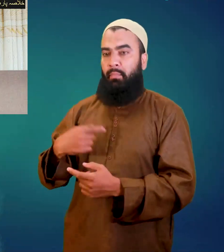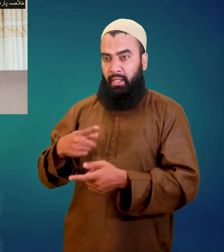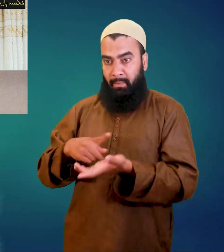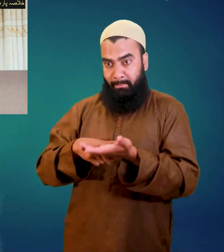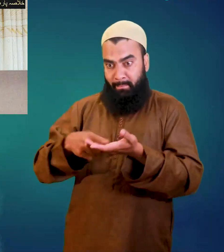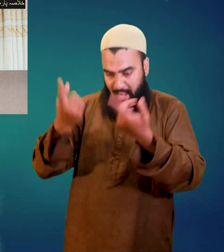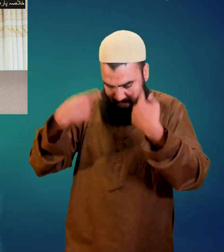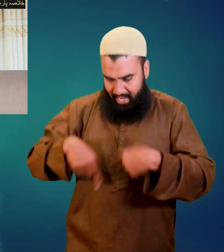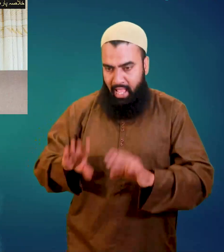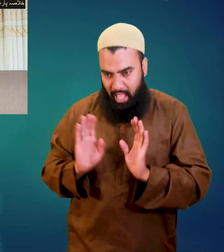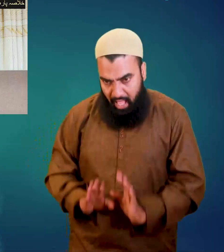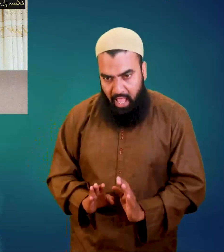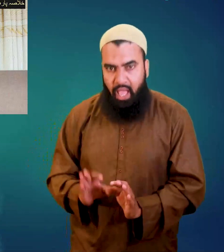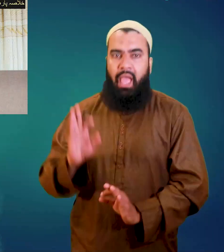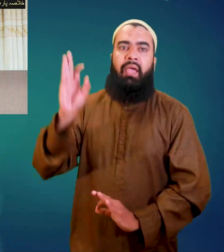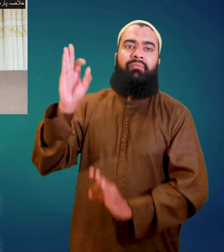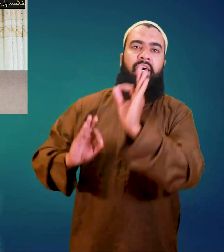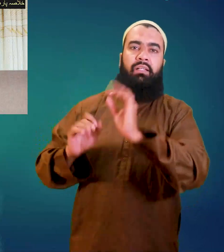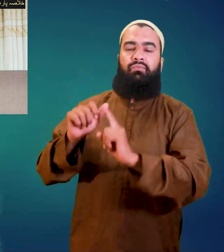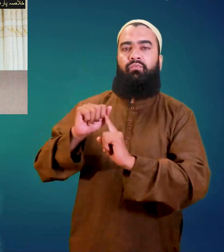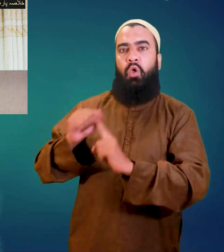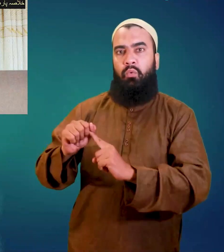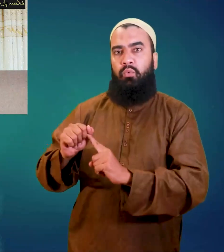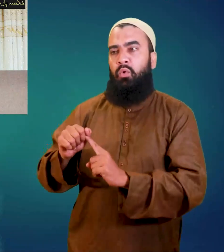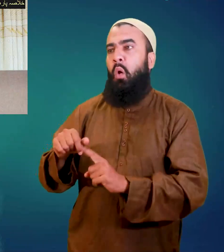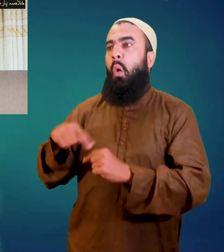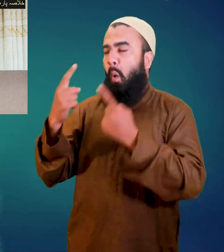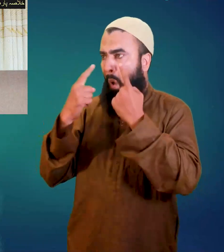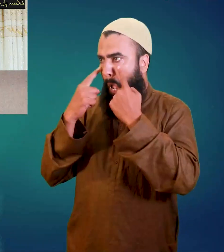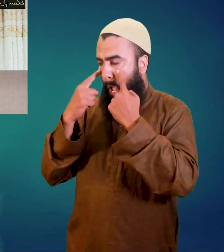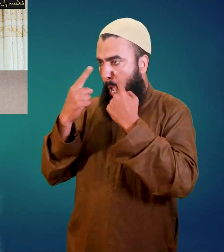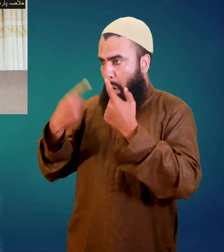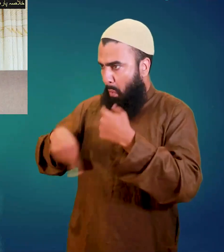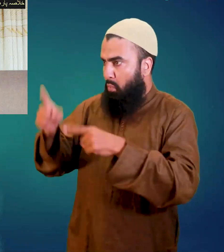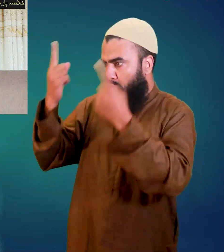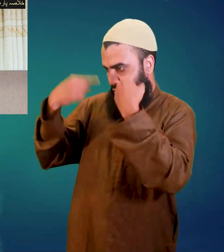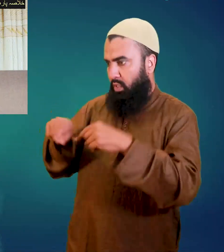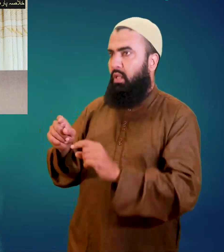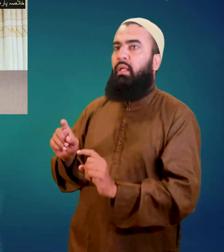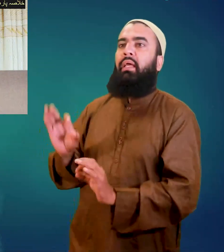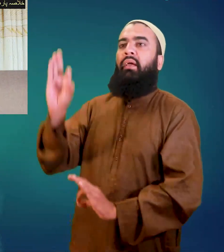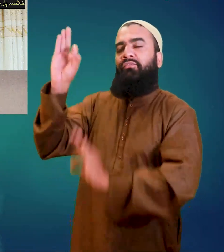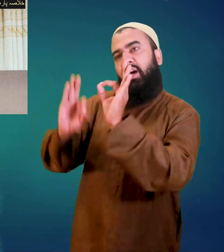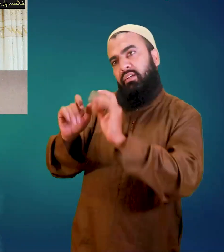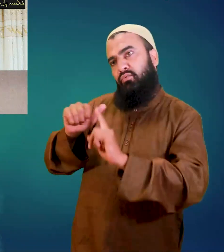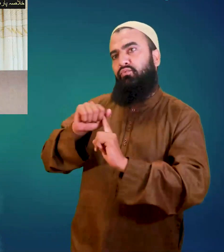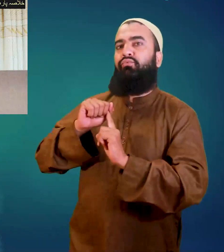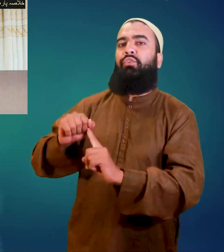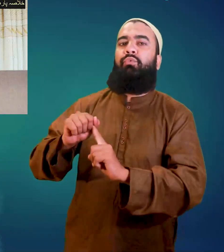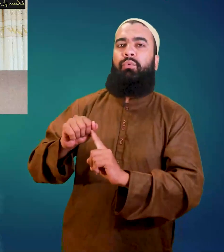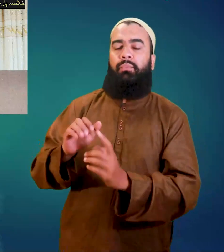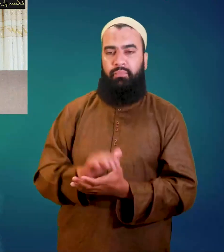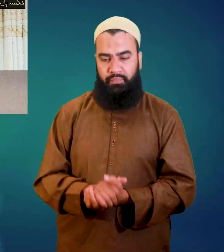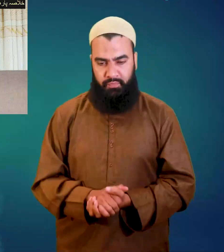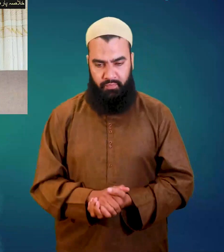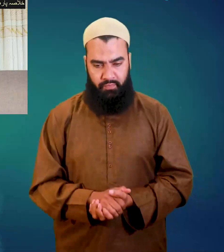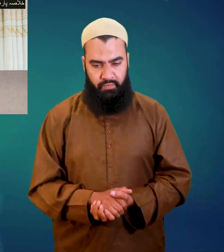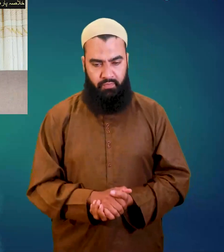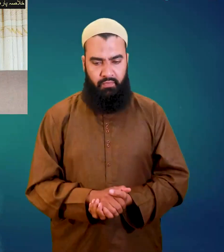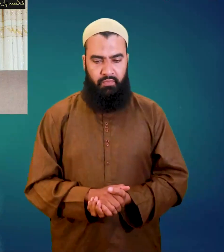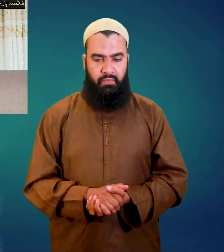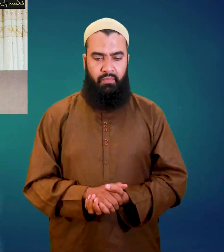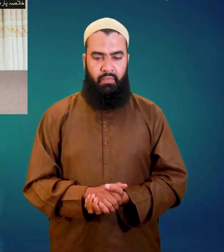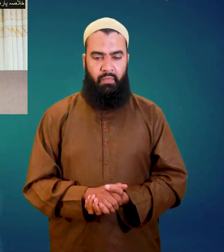حفاظت اور شرمگاہوں کی حفاظت بہت ضروری ہے۔ آیت نمبر 32، وَأَنكِحُوا